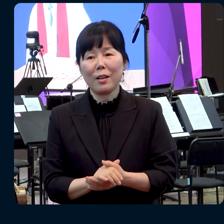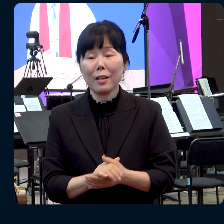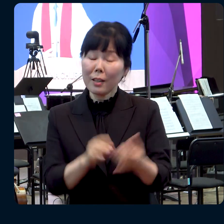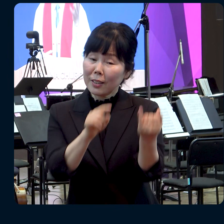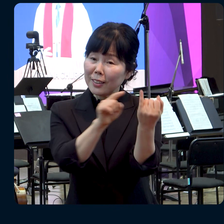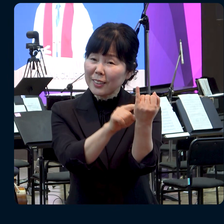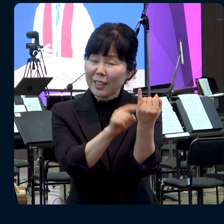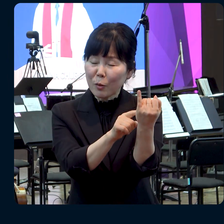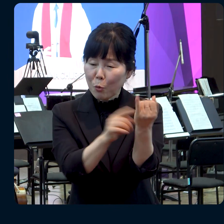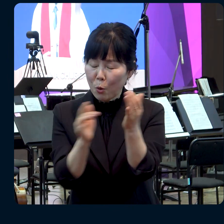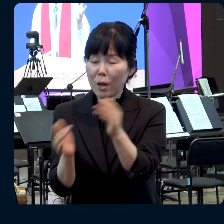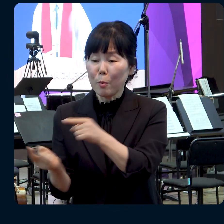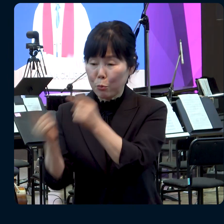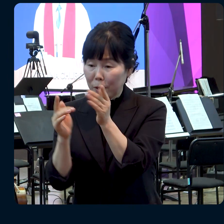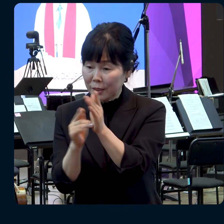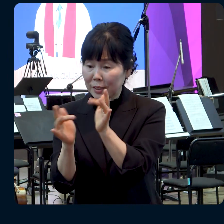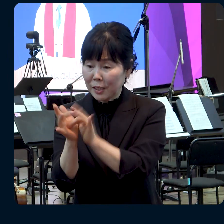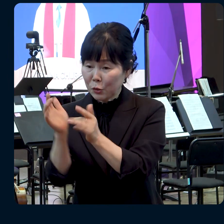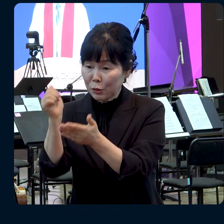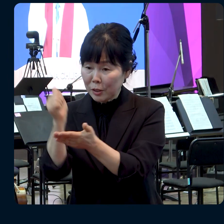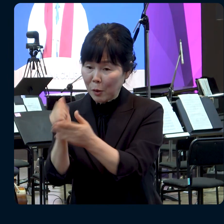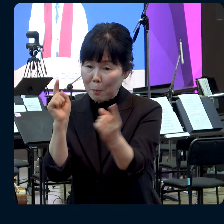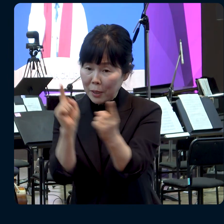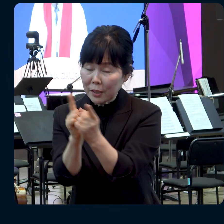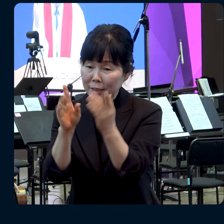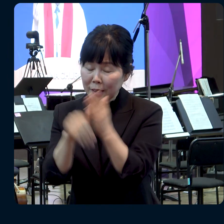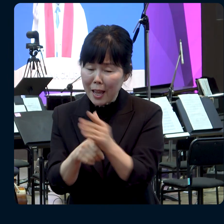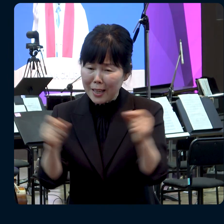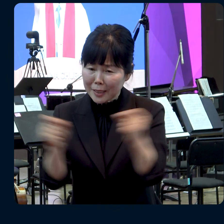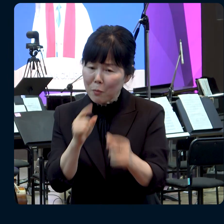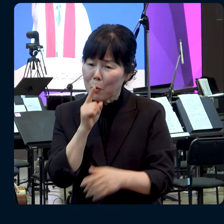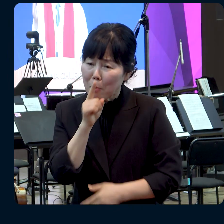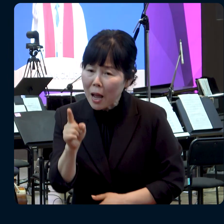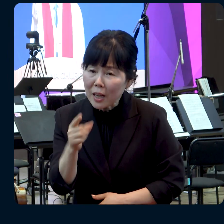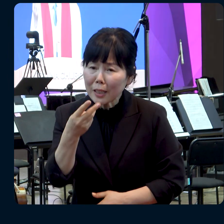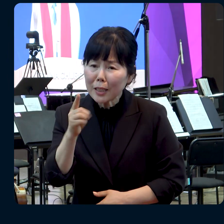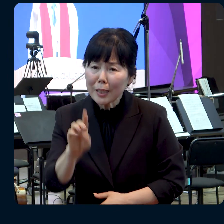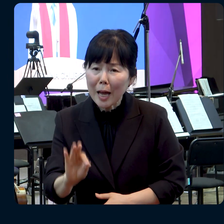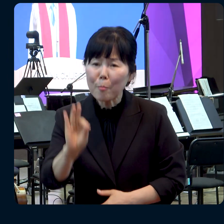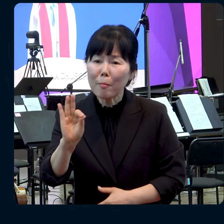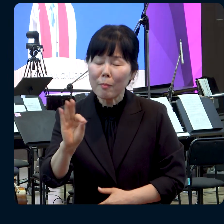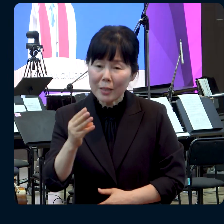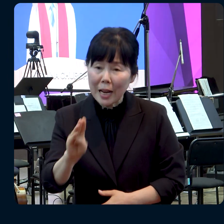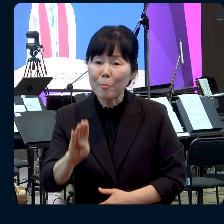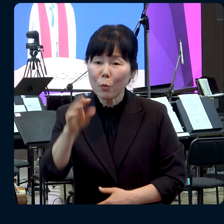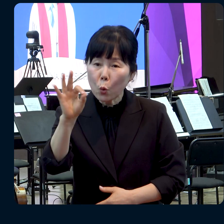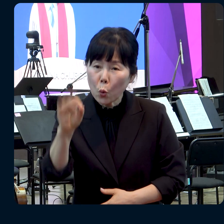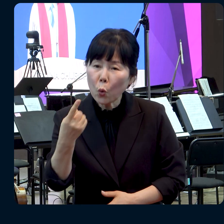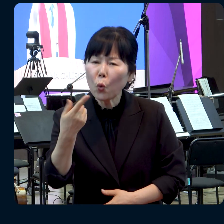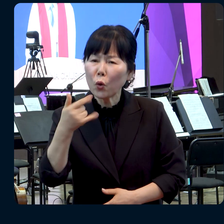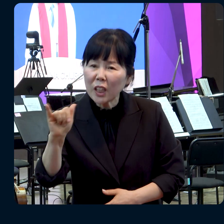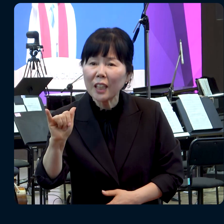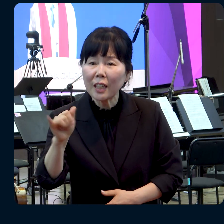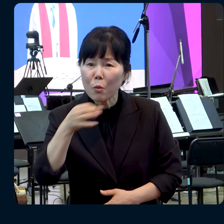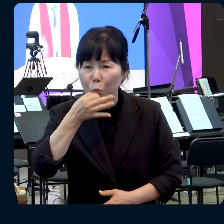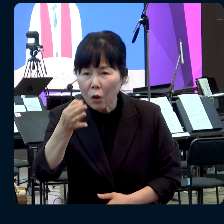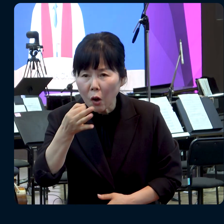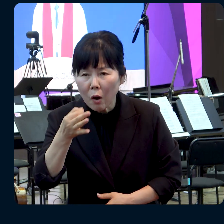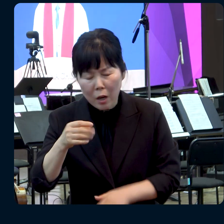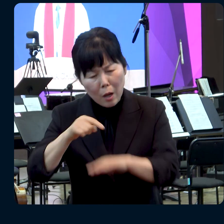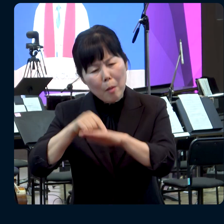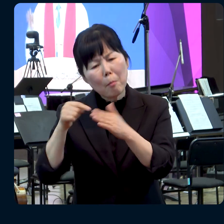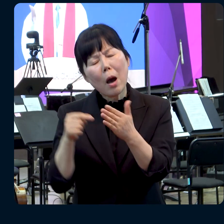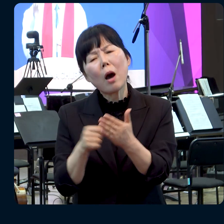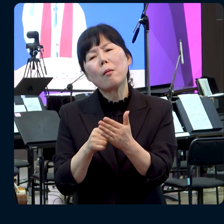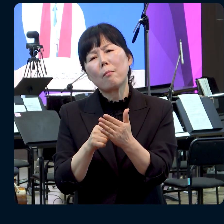마리아가 부활하신 예수님을 만나면서 이 한마디 라보니라고 부르셨을 때 그때 그 마음이 어떤 것인가, 이걸 이해하기